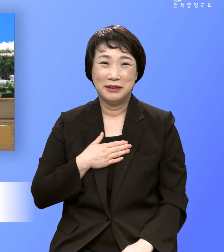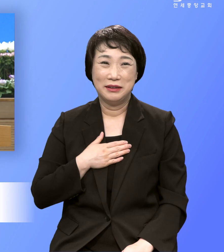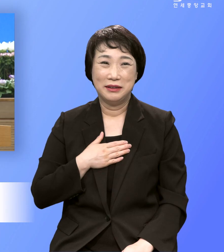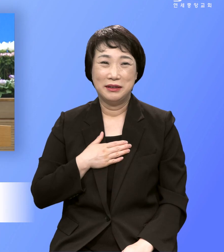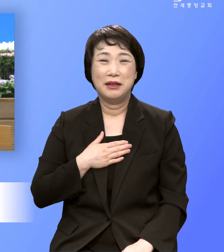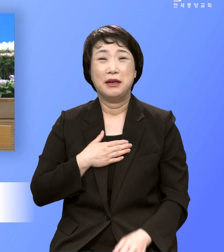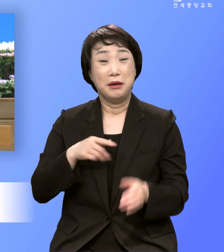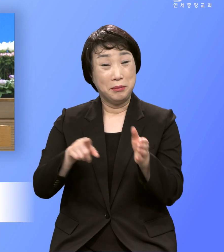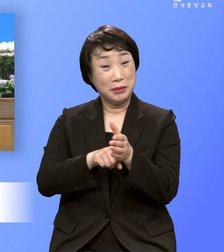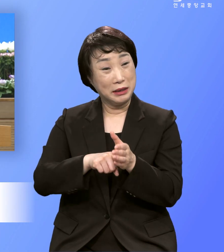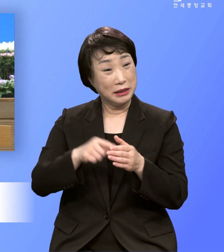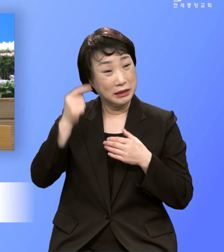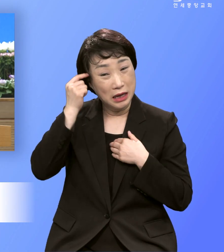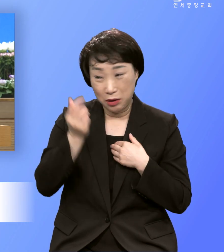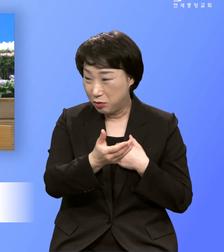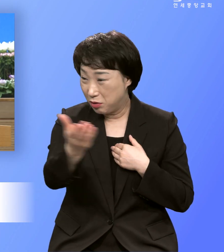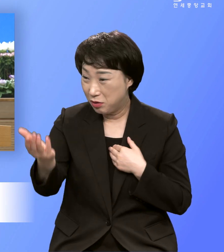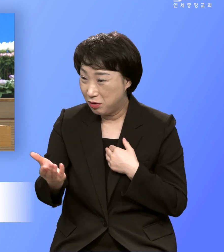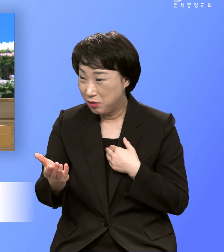믿어줘.